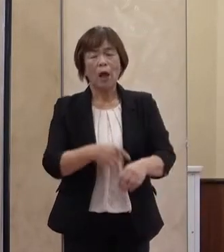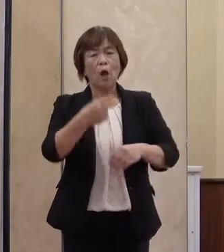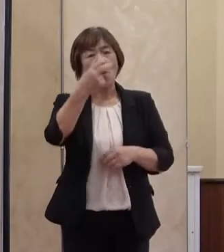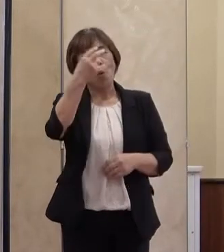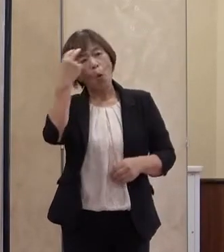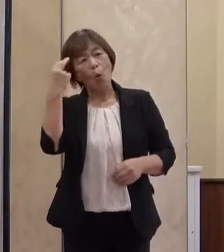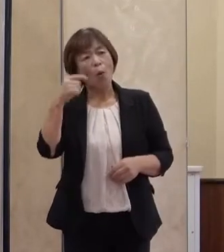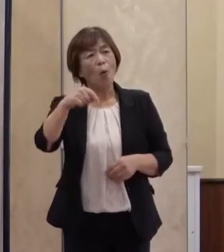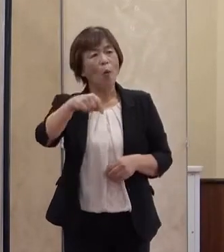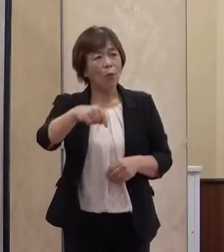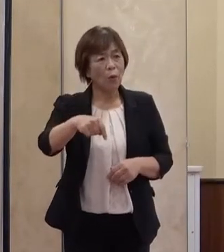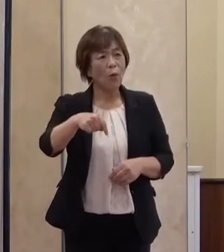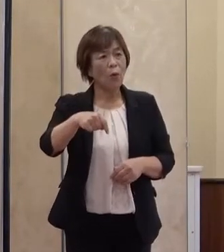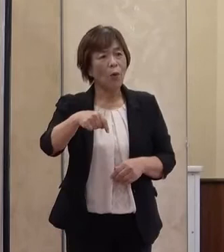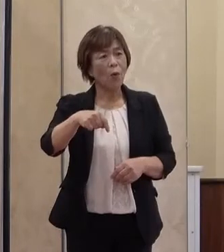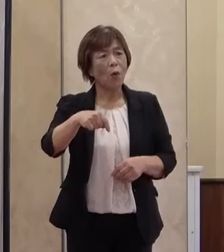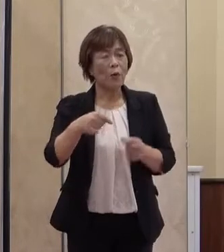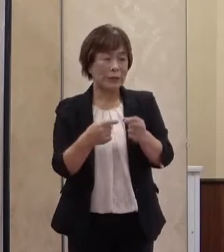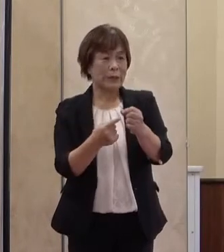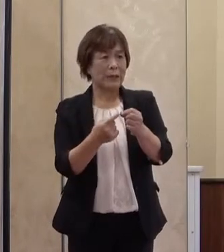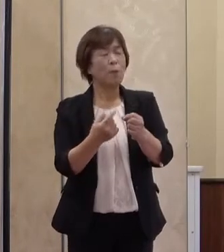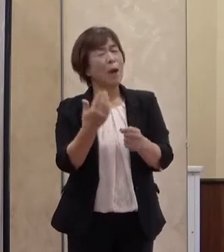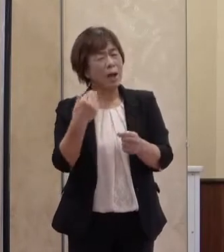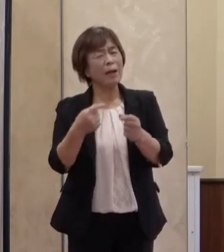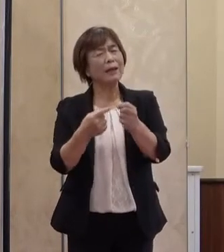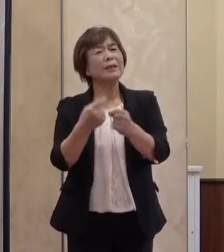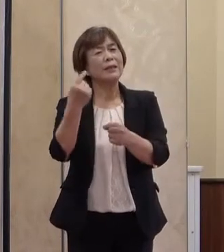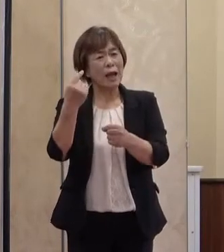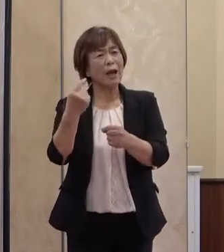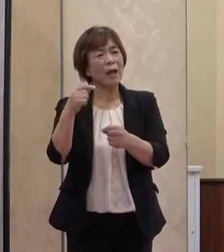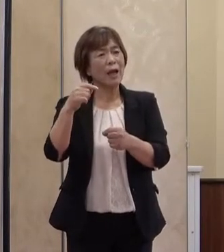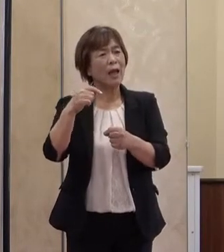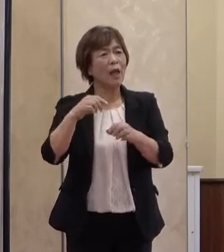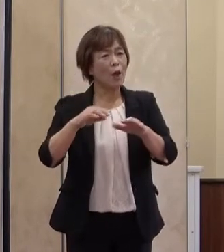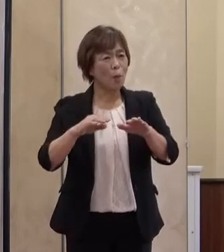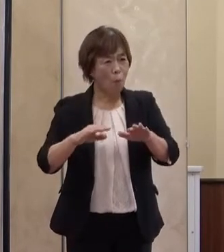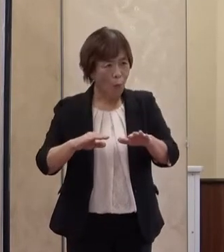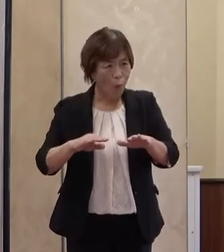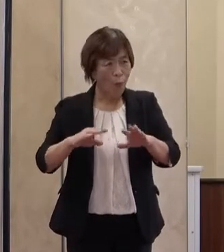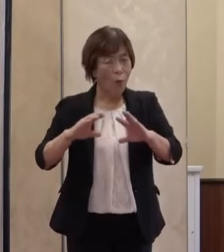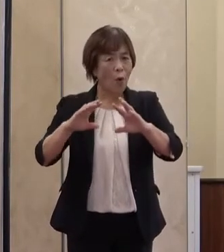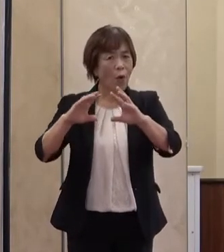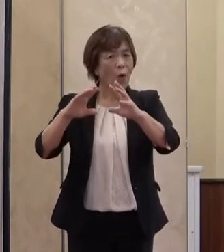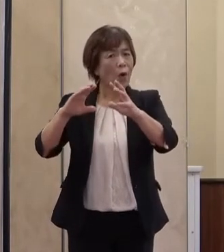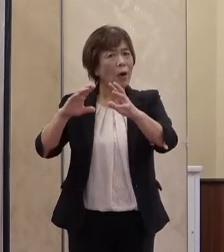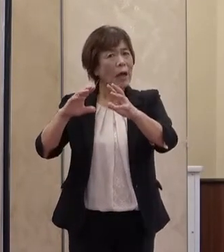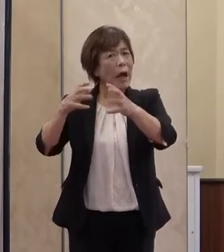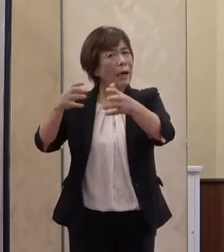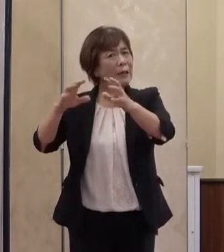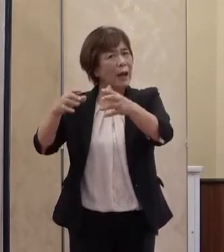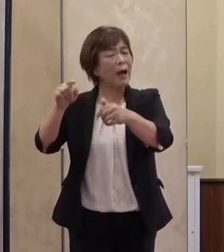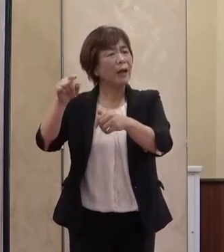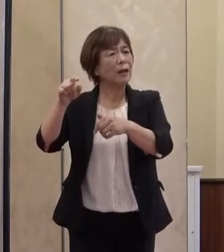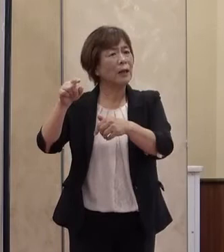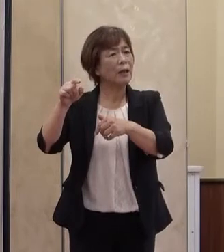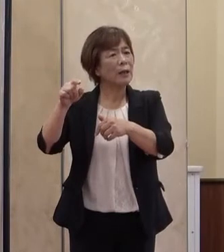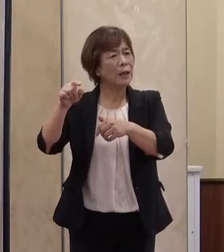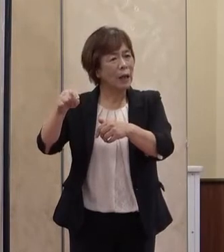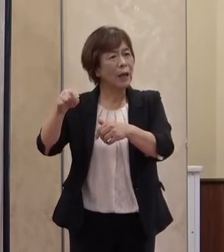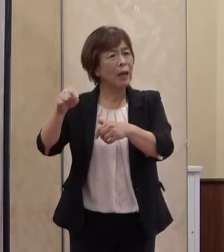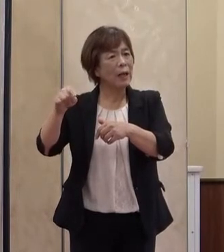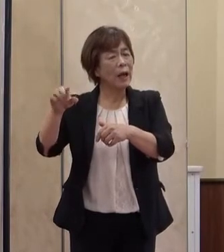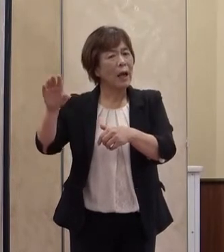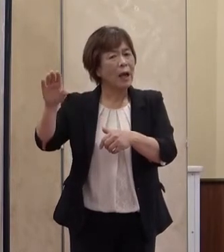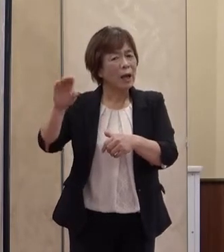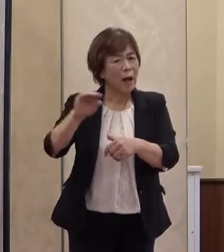の確かでもきっかけも、海外からこう、高校の何かこう、帰ってきた